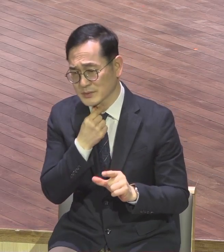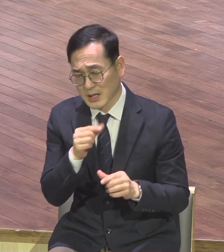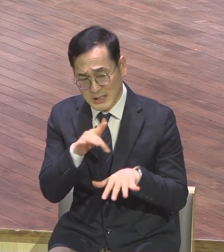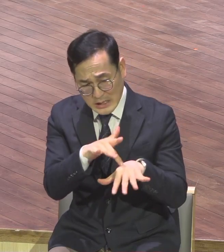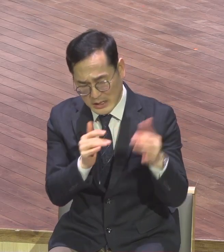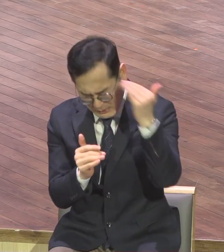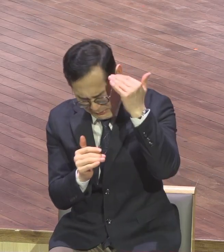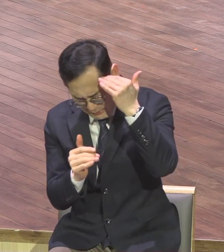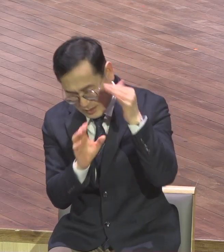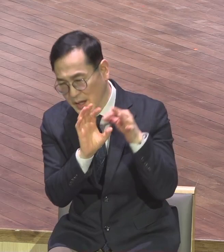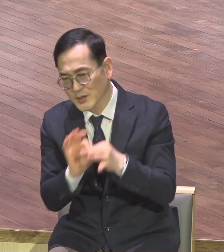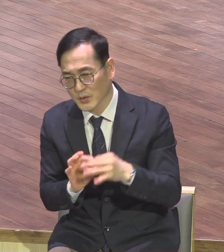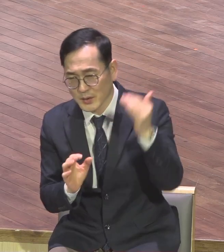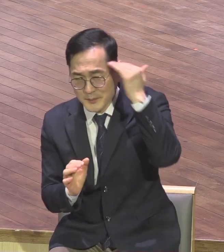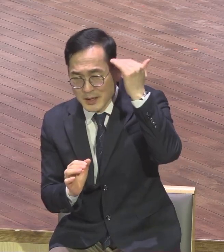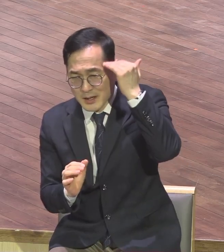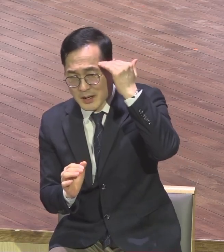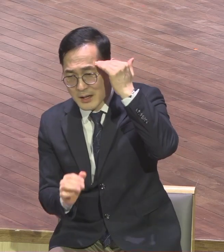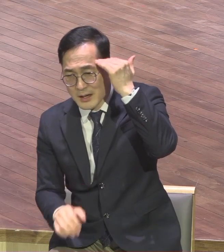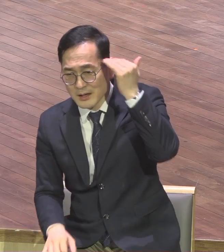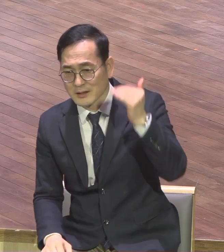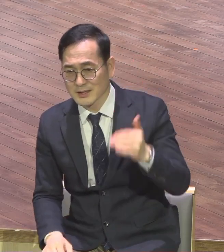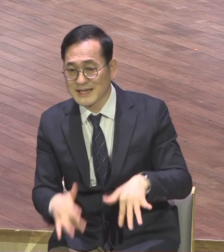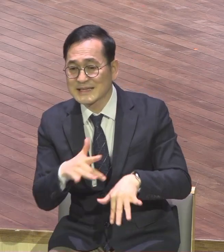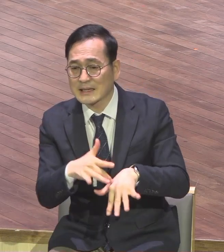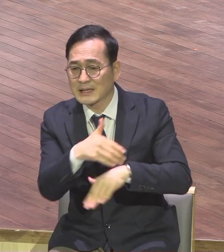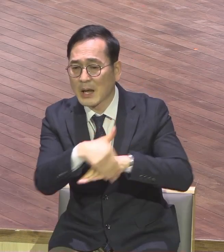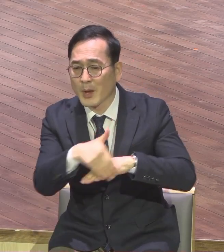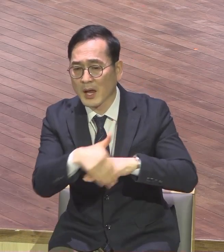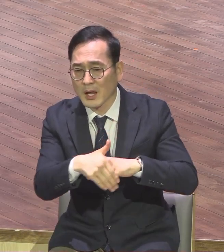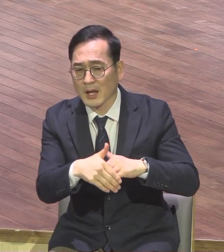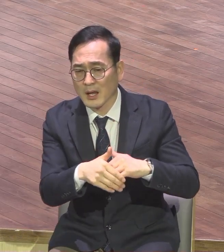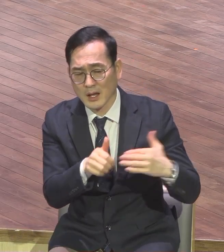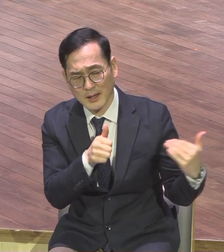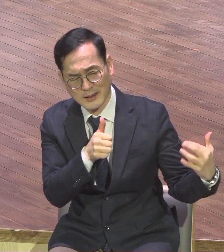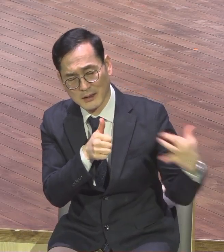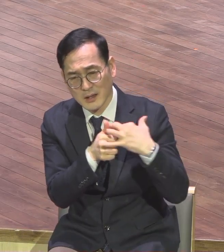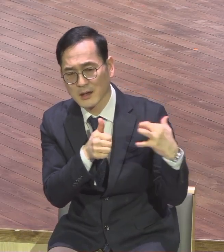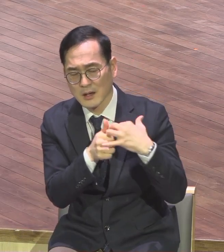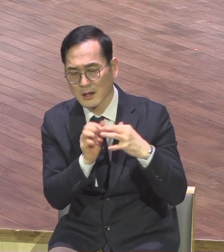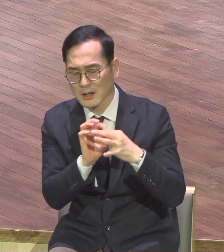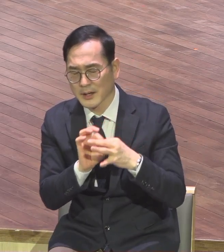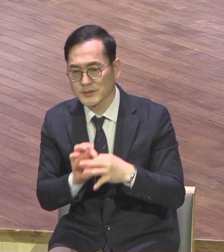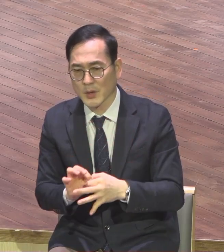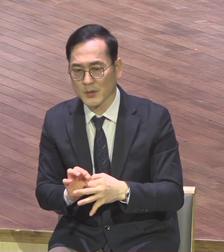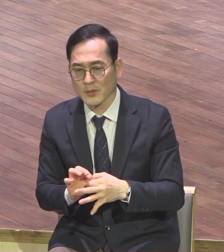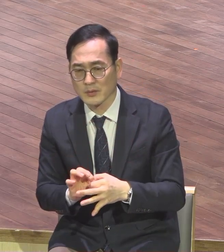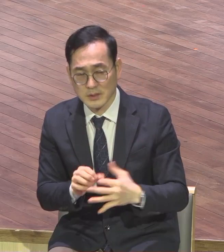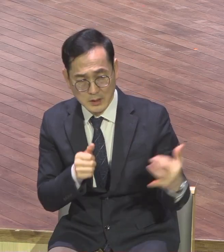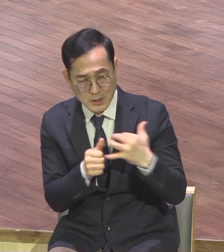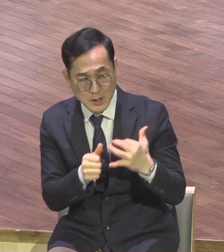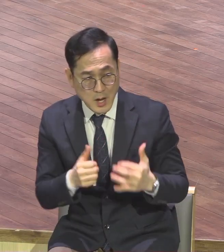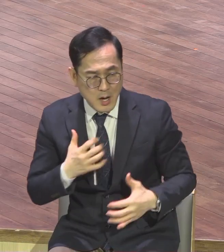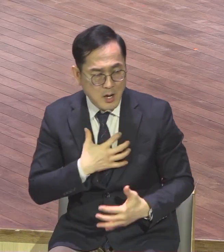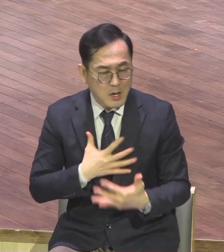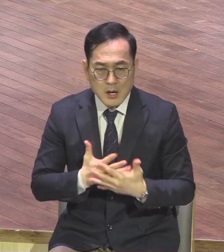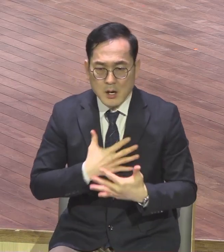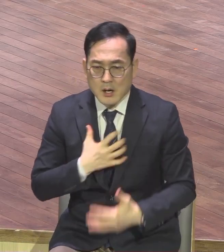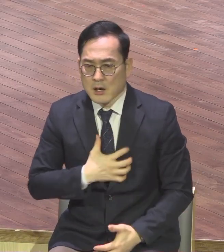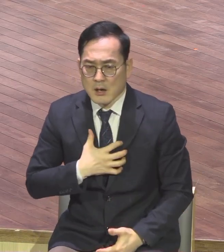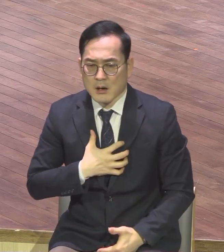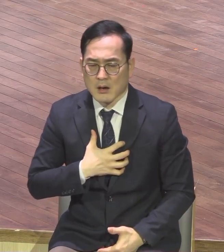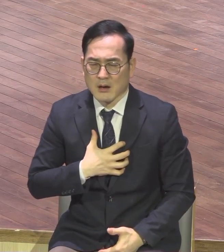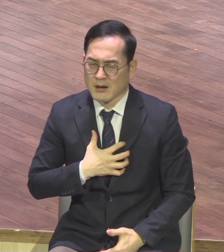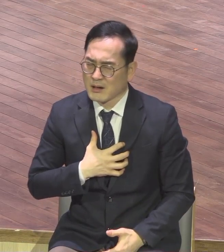영육간에 바삭바삭 말라 죽게 만드는 것이 사단 전략이란 말이에요. 그러니까 흔들리지 마시기 바랍니다.